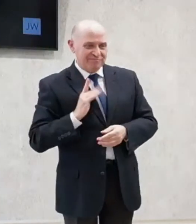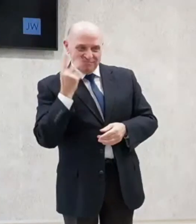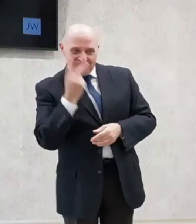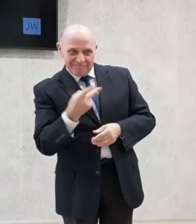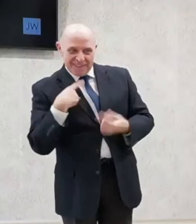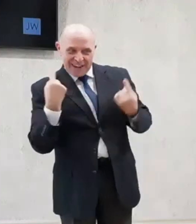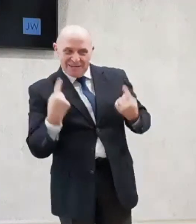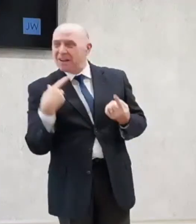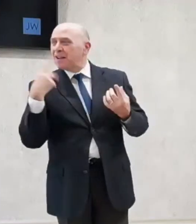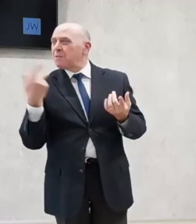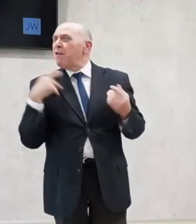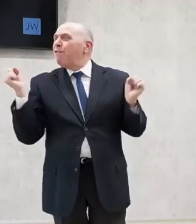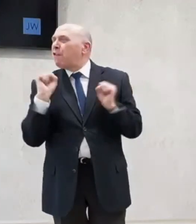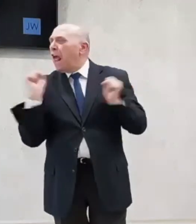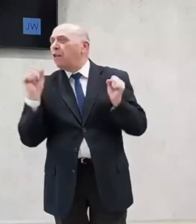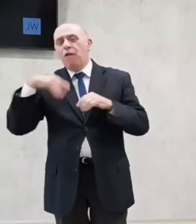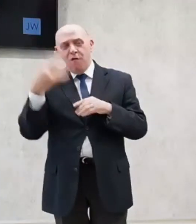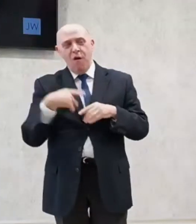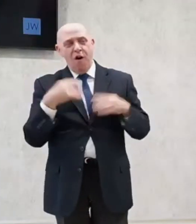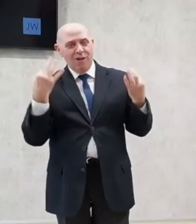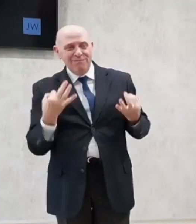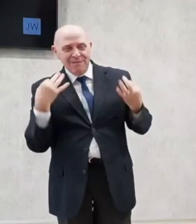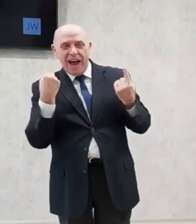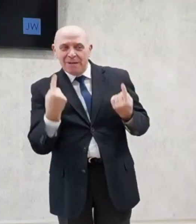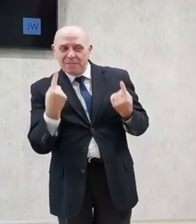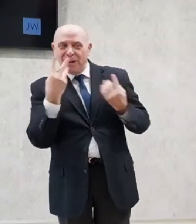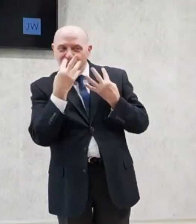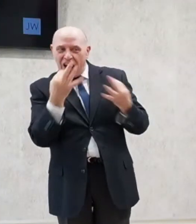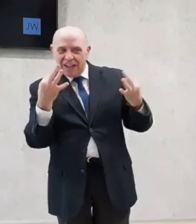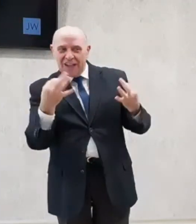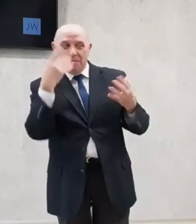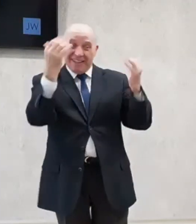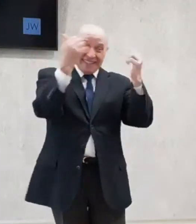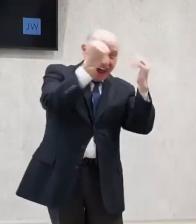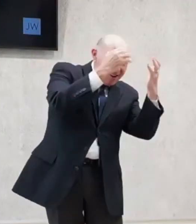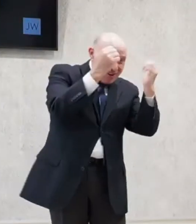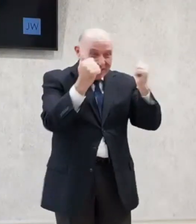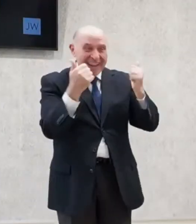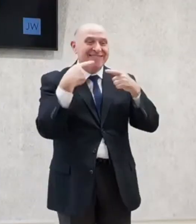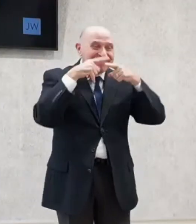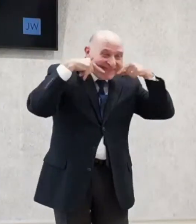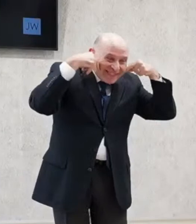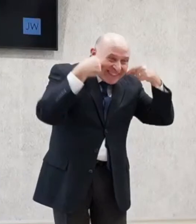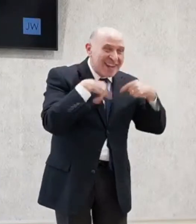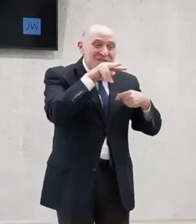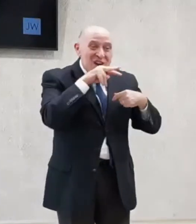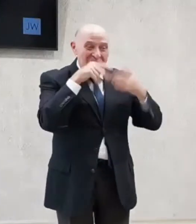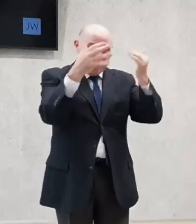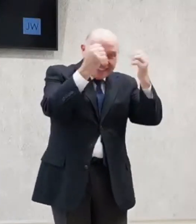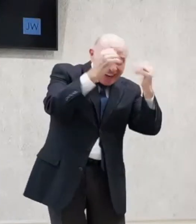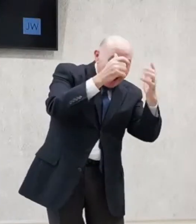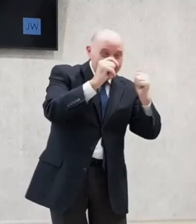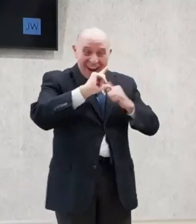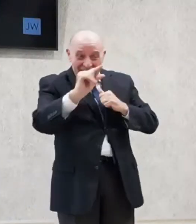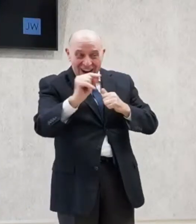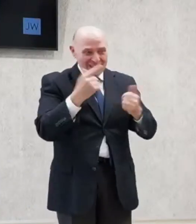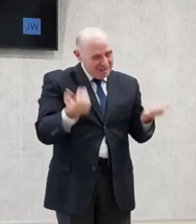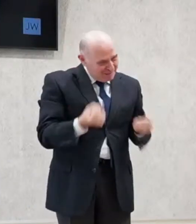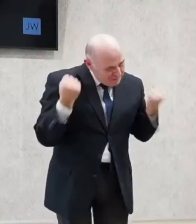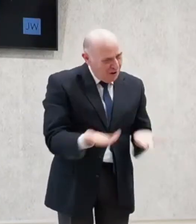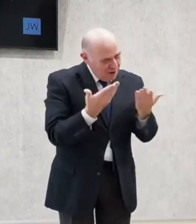anche con il gelo per salutarlo e donargli il tuo sorriso di nonna incoraggiando aiutando Mattia